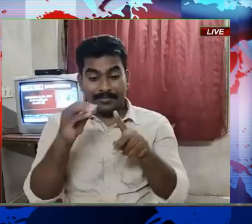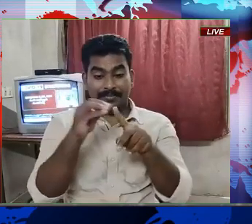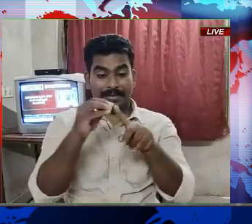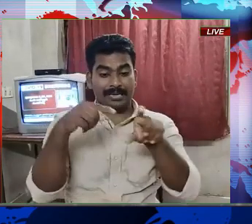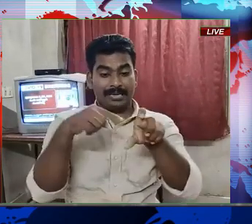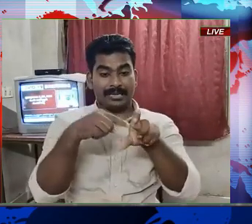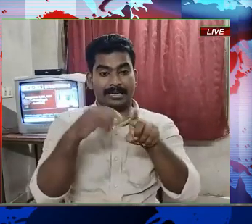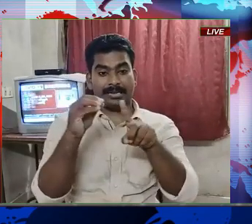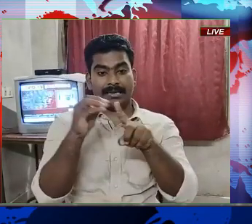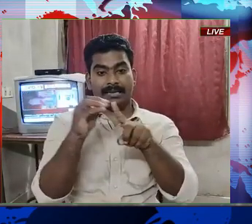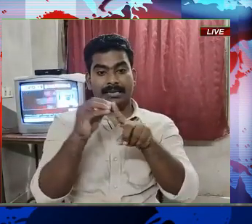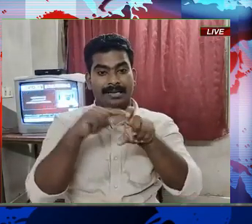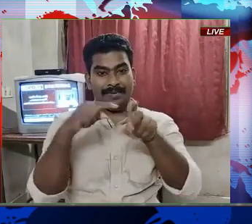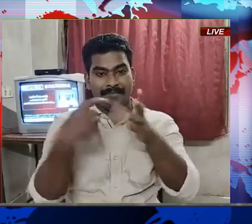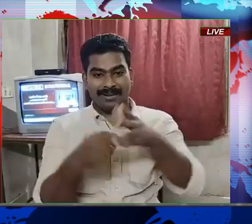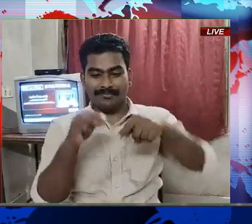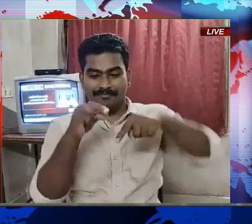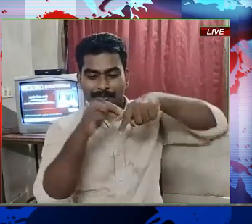തദ്ദേശഭരണ സ്ഥാപനങ്ങൾ